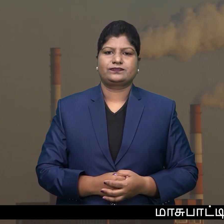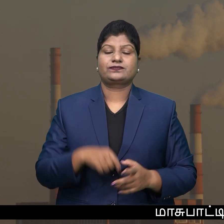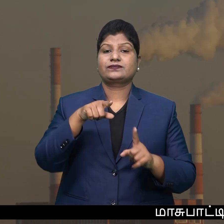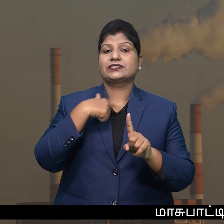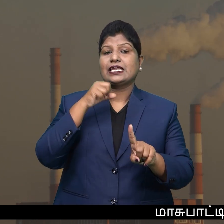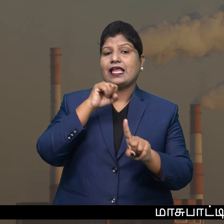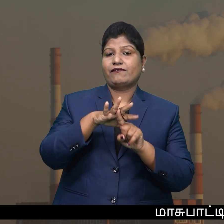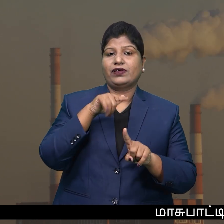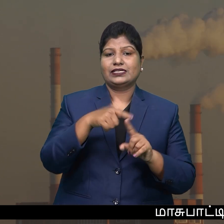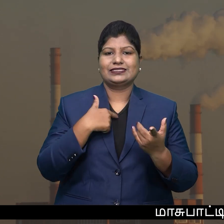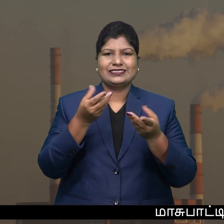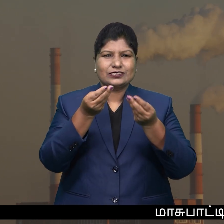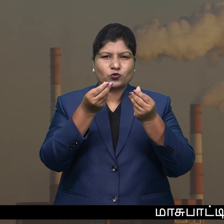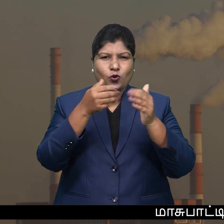மாசுபாட்டின் விளைவுகள்,